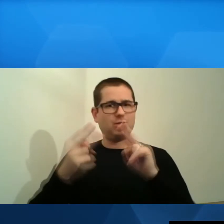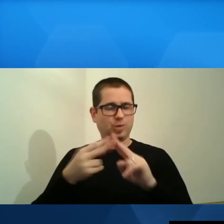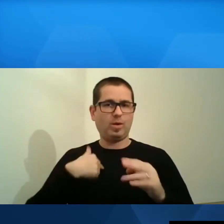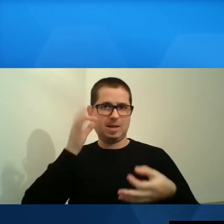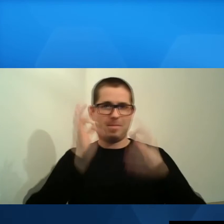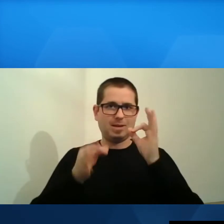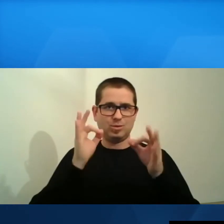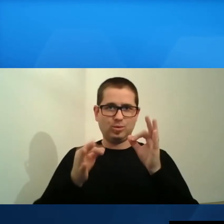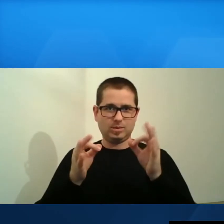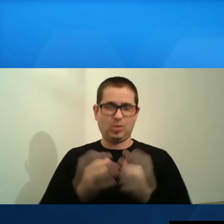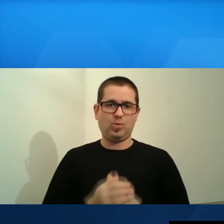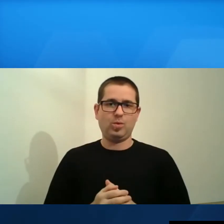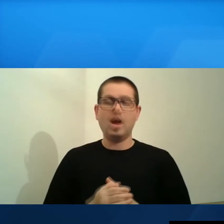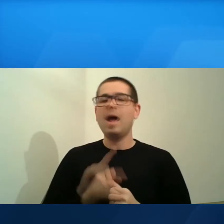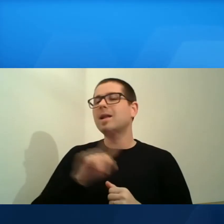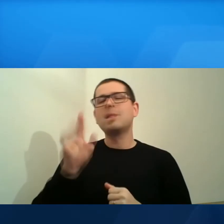nobena popolna, kot rečeno.